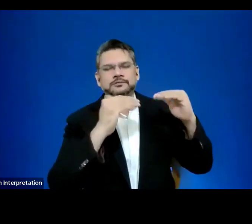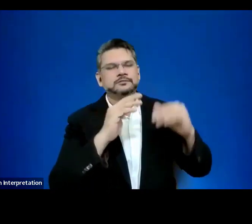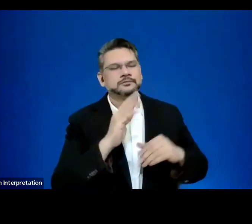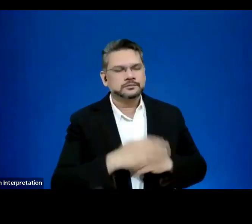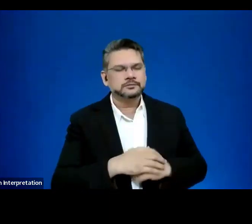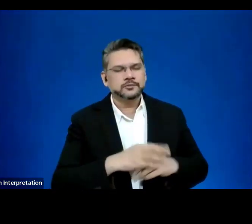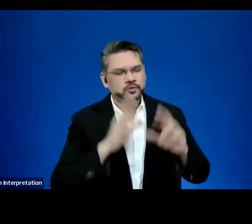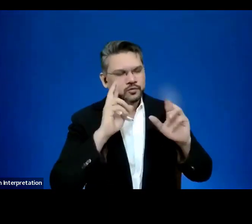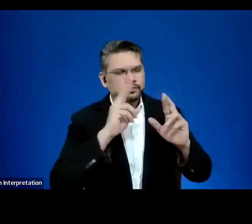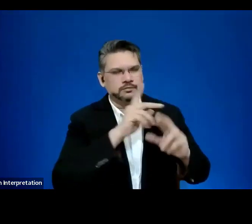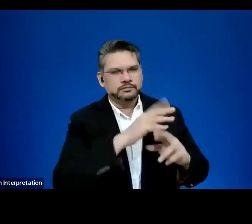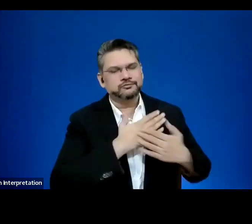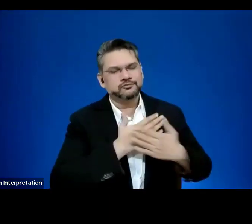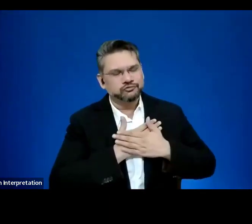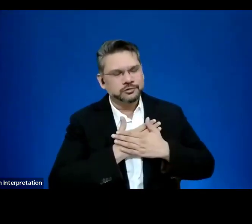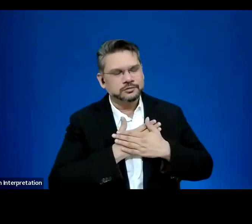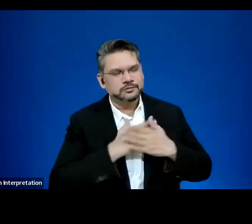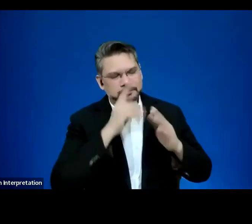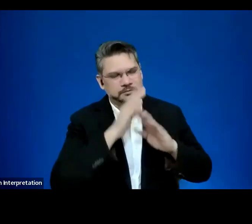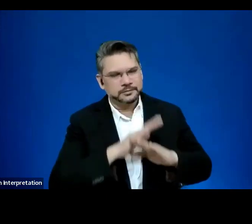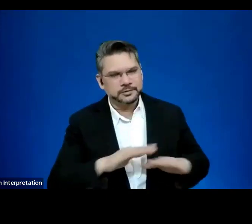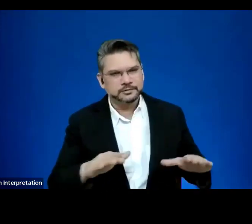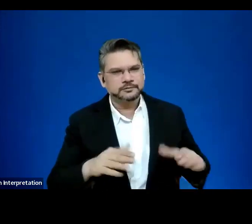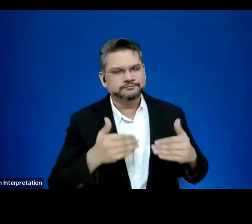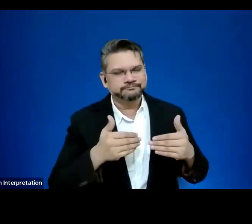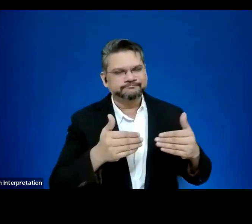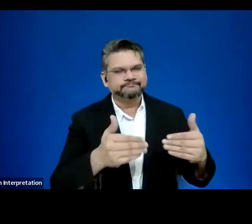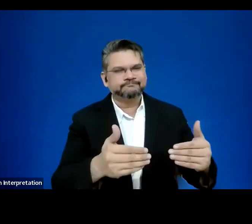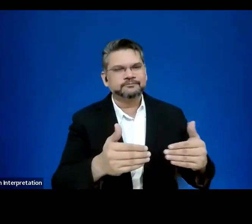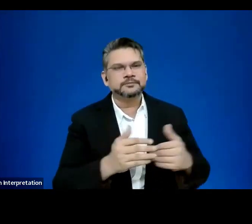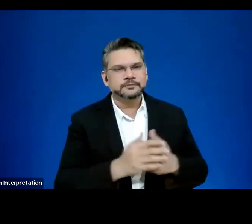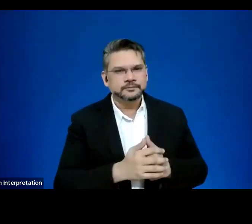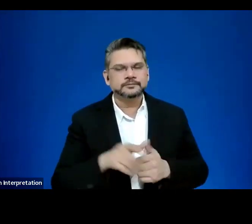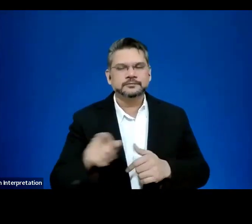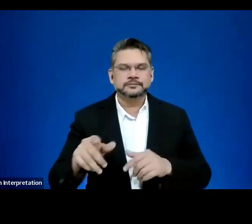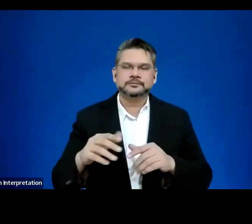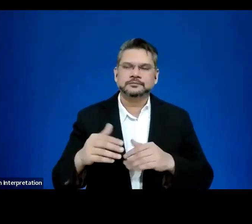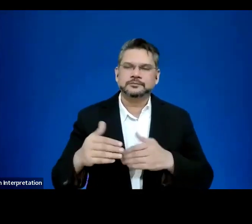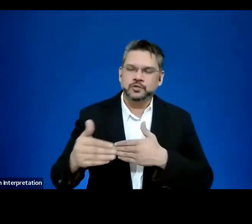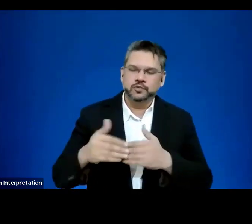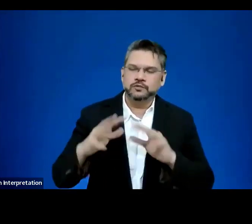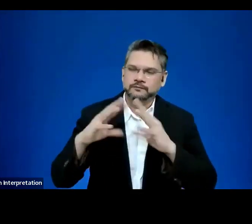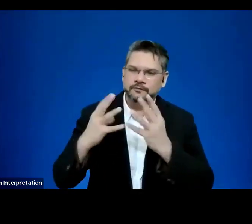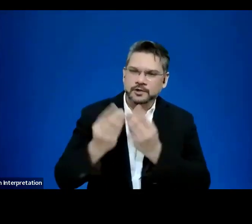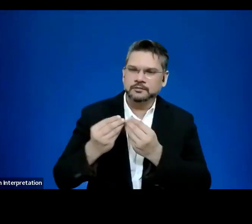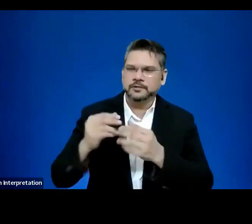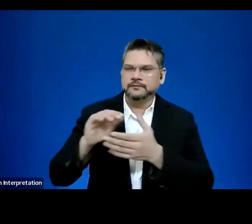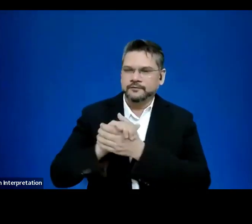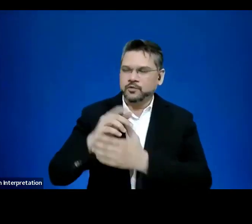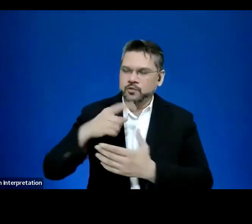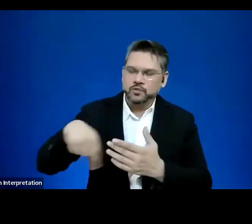我希望呢他能够安息，而且呢我们的这些